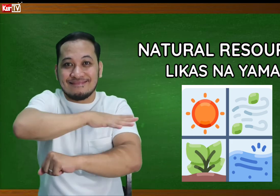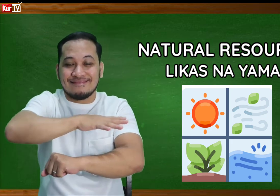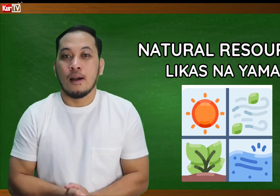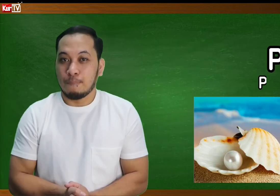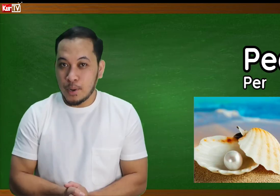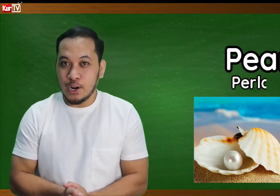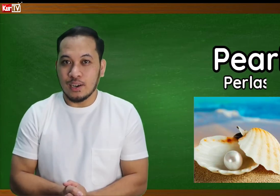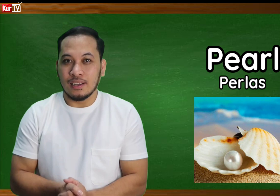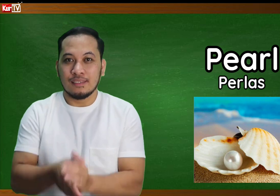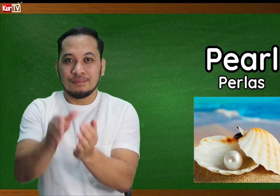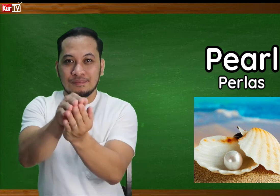Pearl.